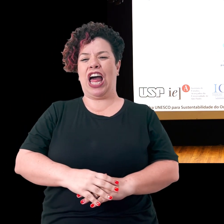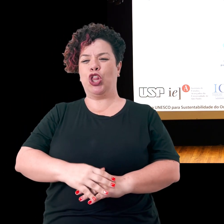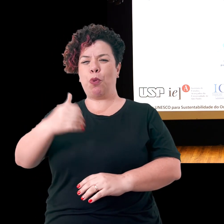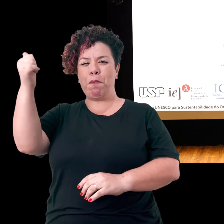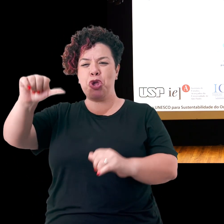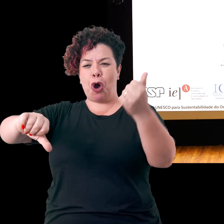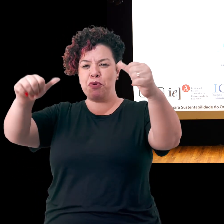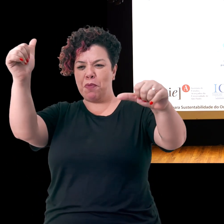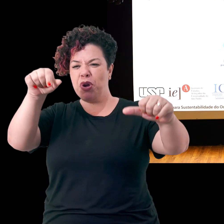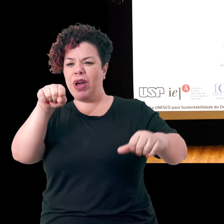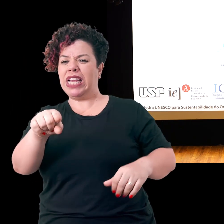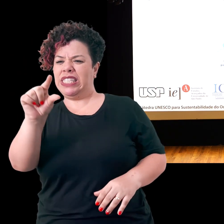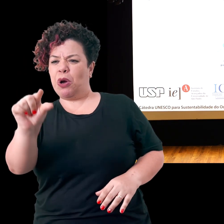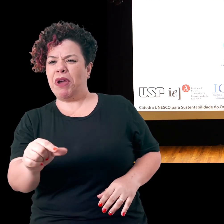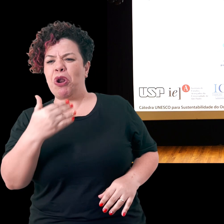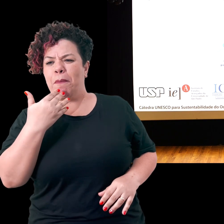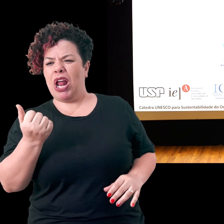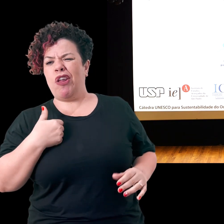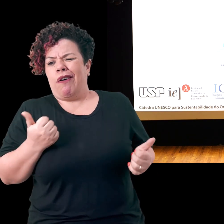menor, certo?